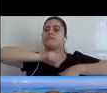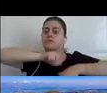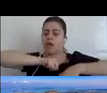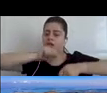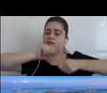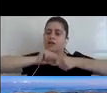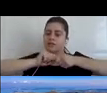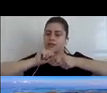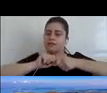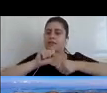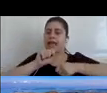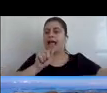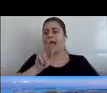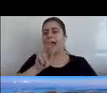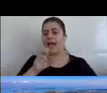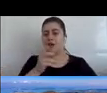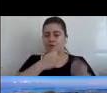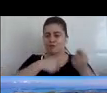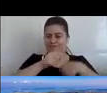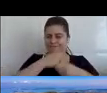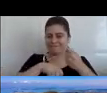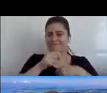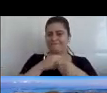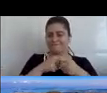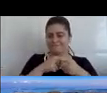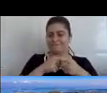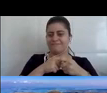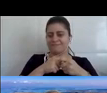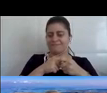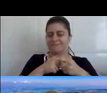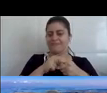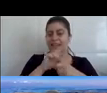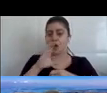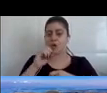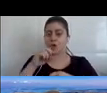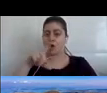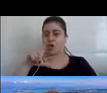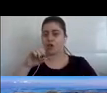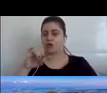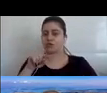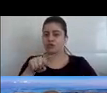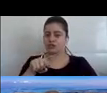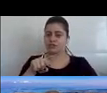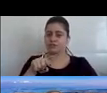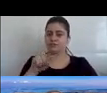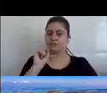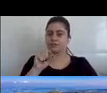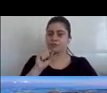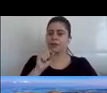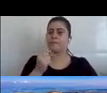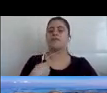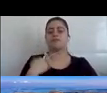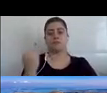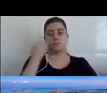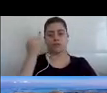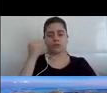ou seja, a importância da agroecologia para o sistema alimentar do Distrito Federal, para a rede alimentar do Distrito